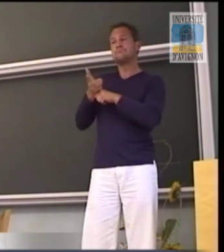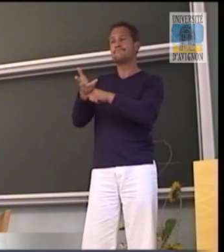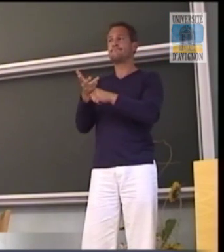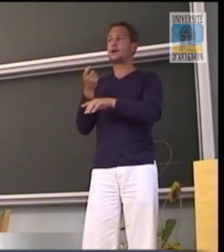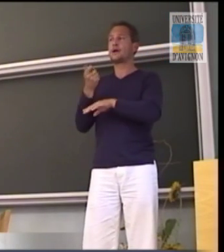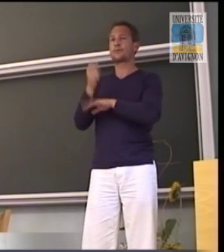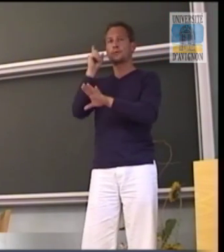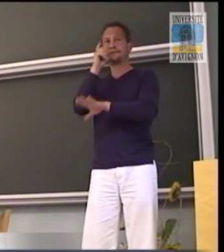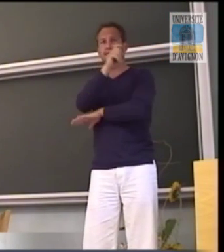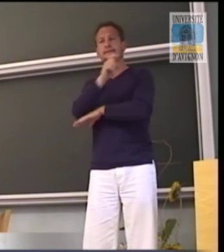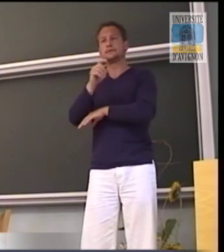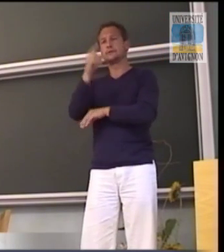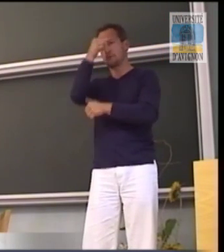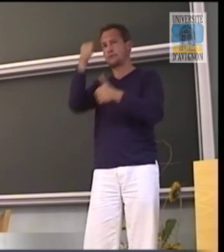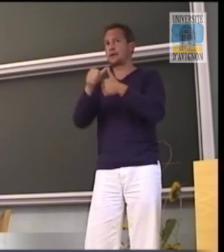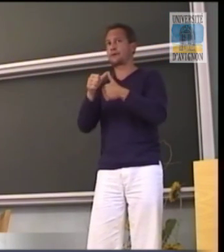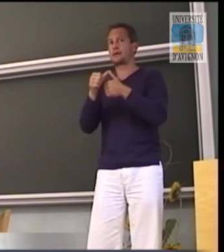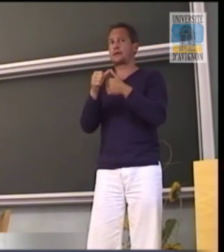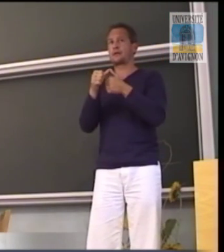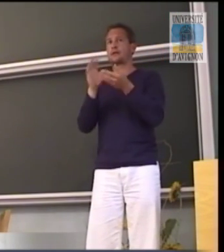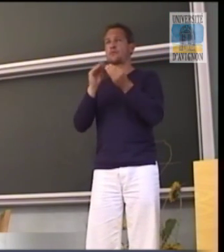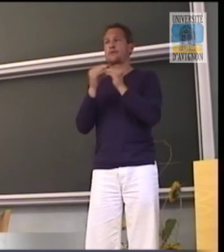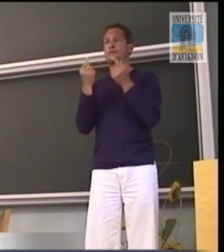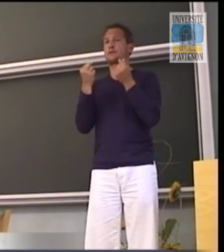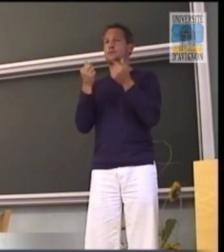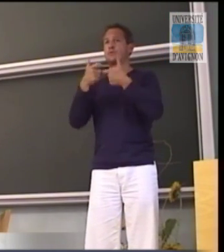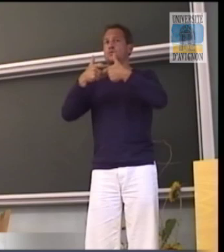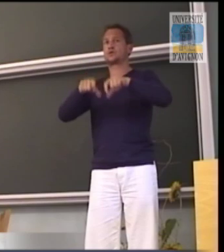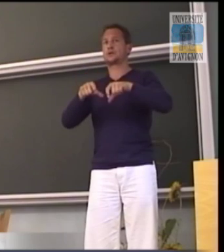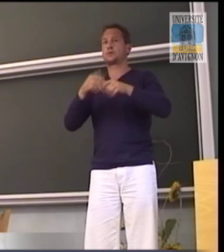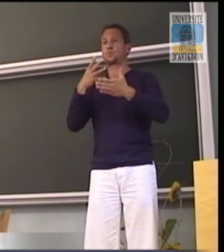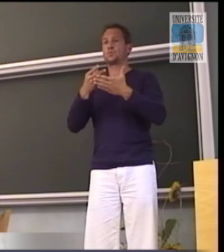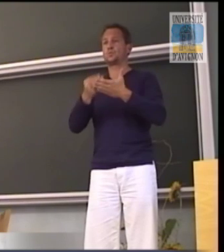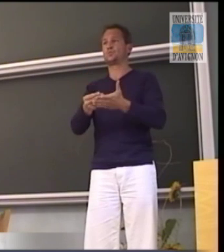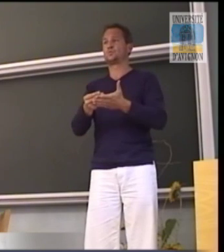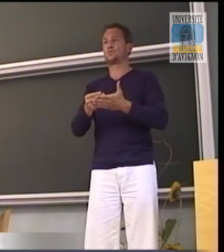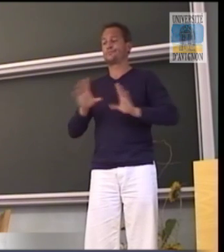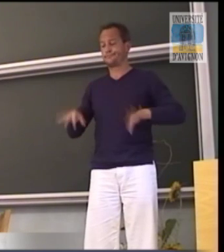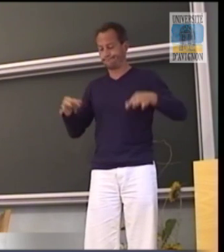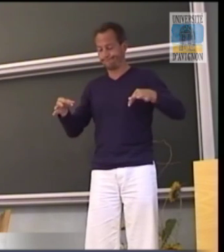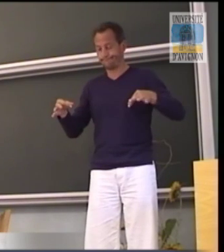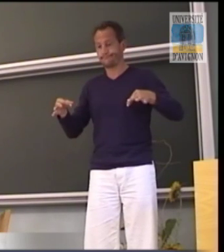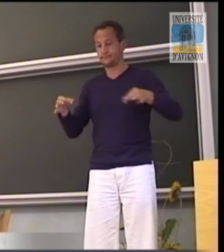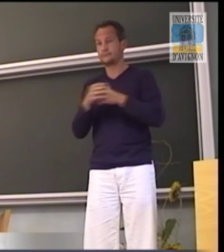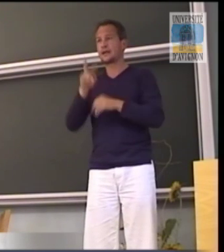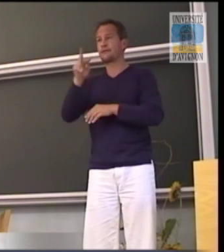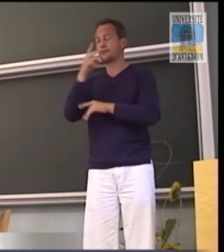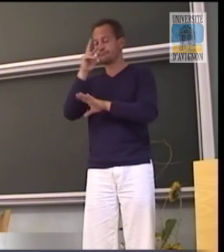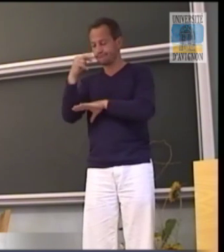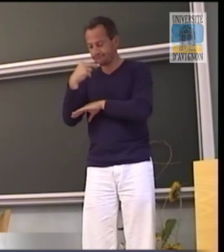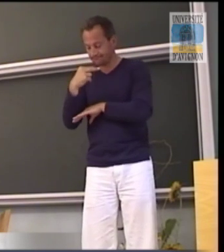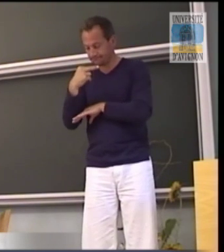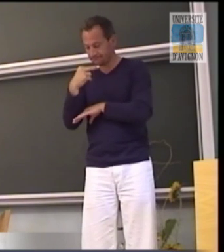mon chéquier s'en souvient. Et je me suis rendu compte en fait que je faisais fausse route. C'est-à-dire que